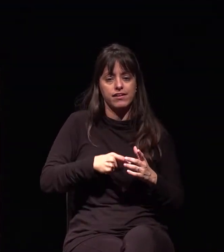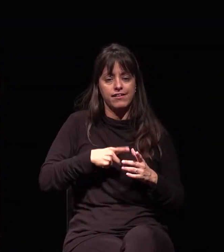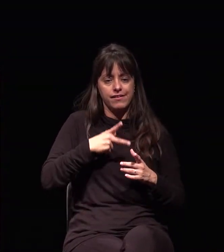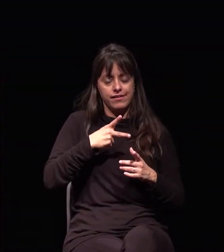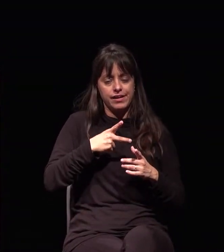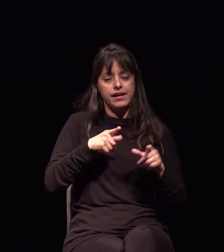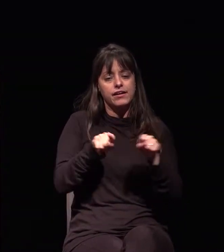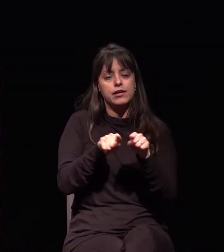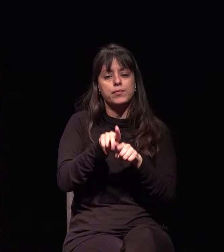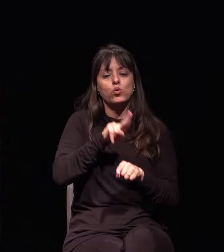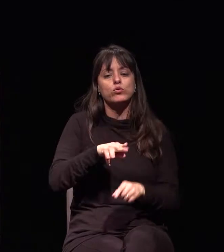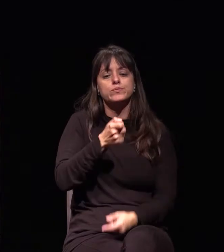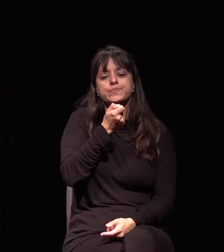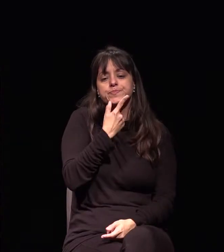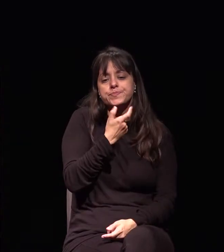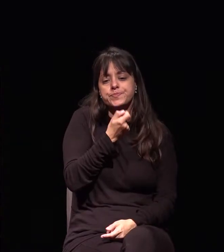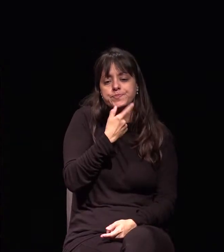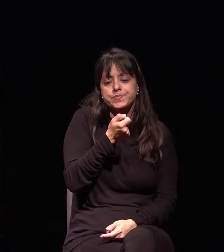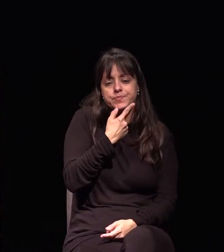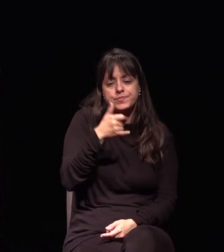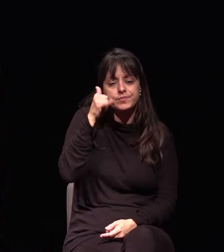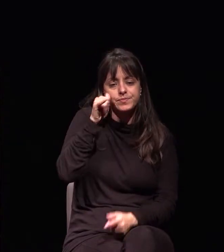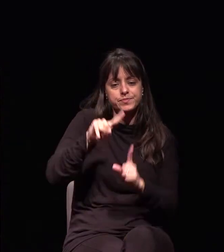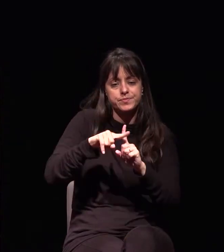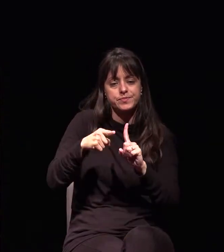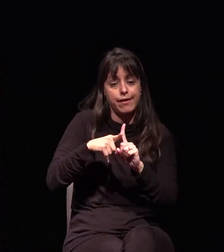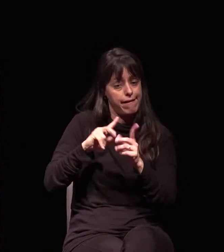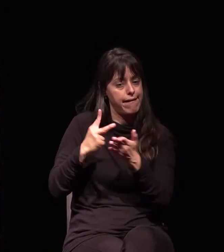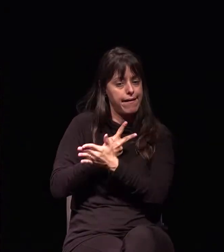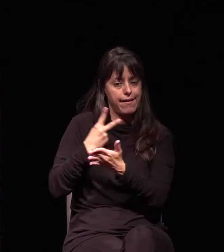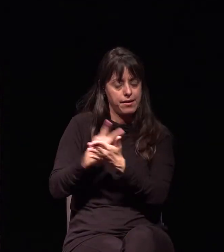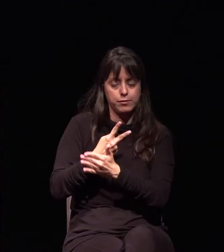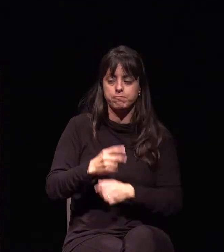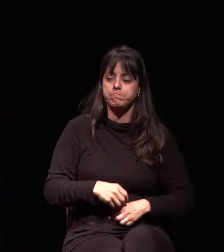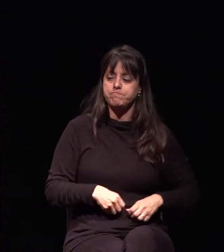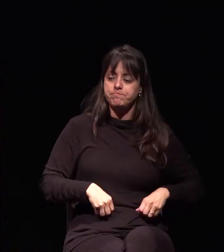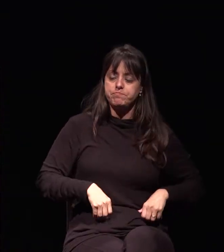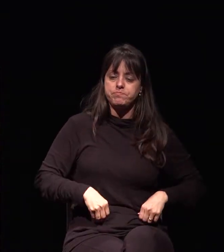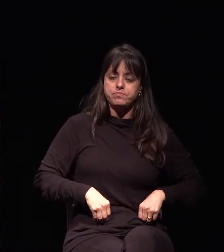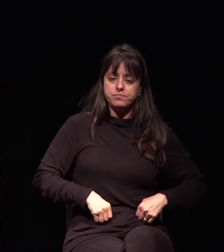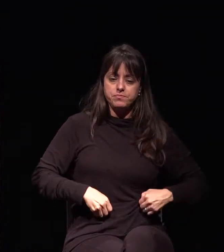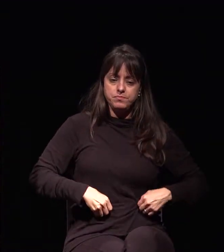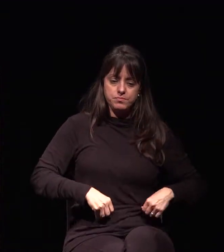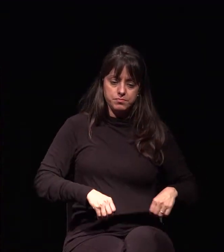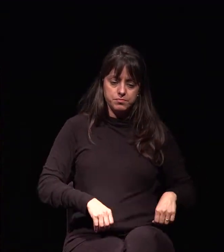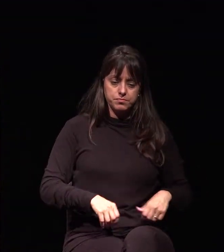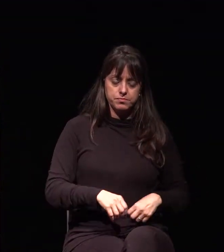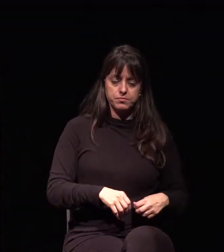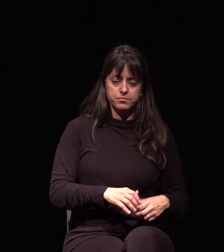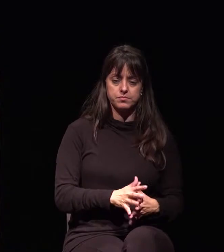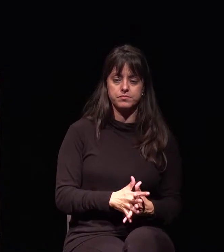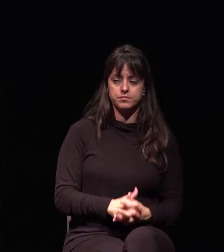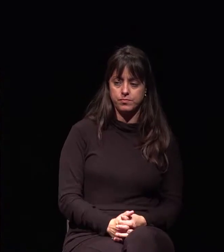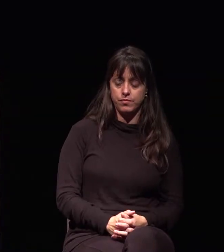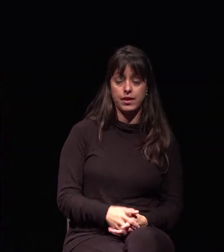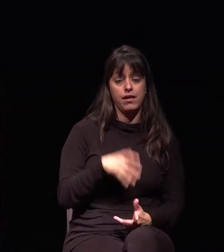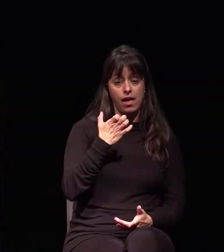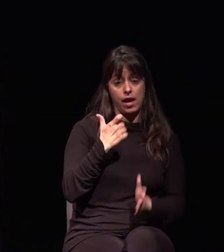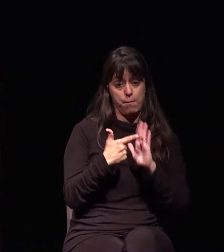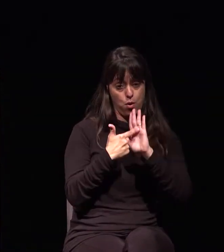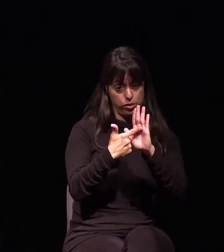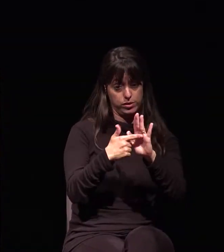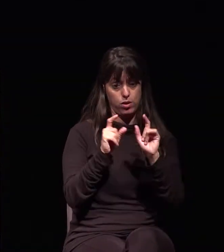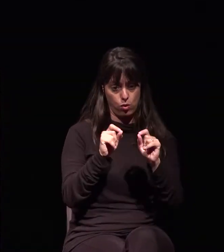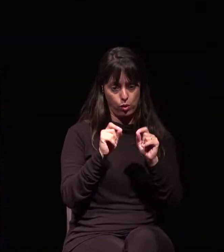de anticoncepcionais. Bom, eu queria mostrar para vocês que, em termos de direitos,